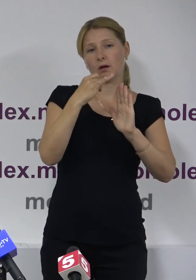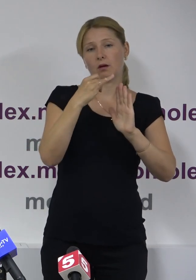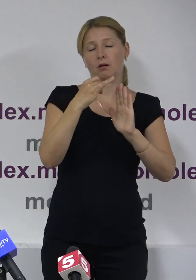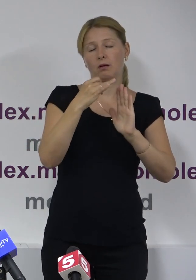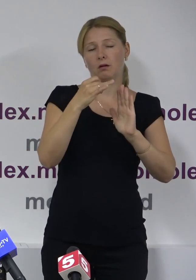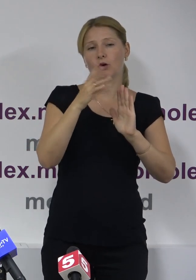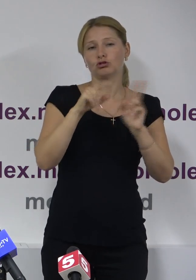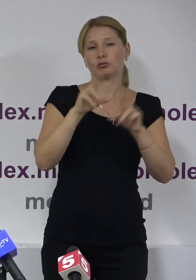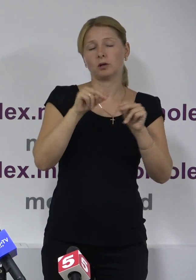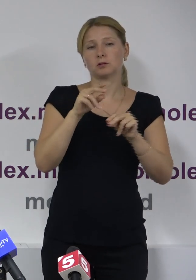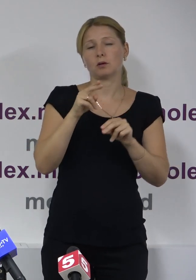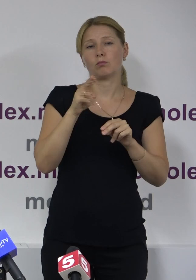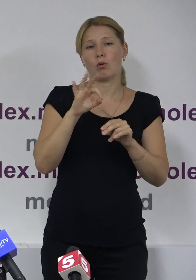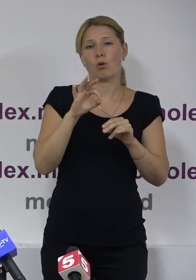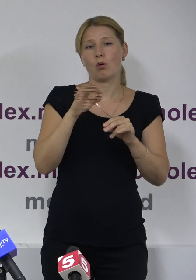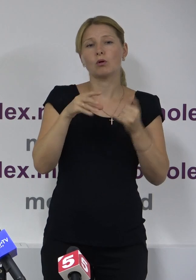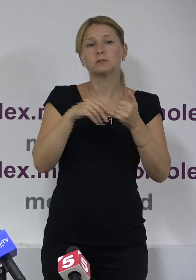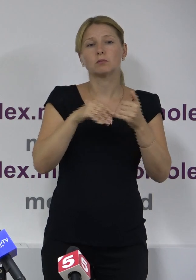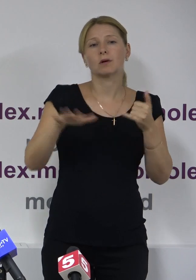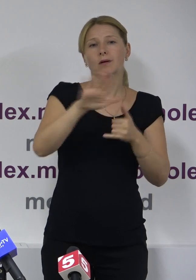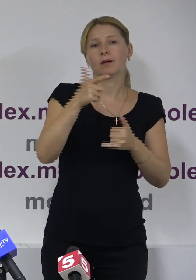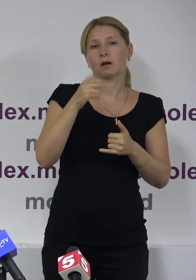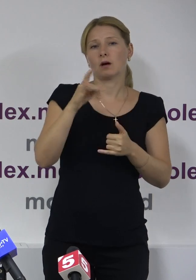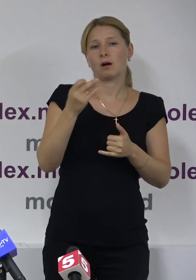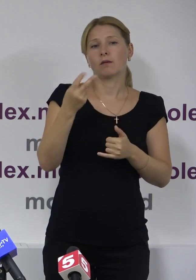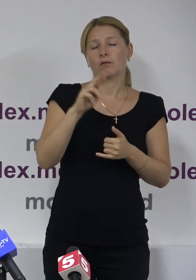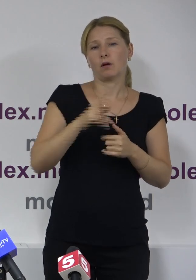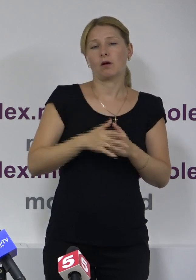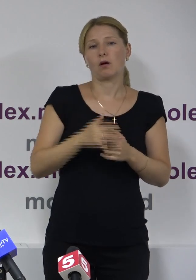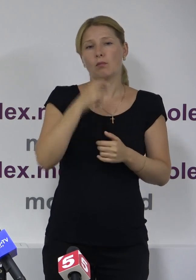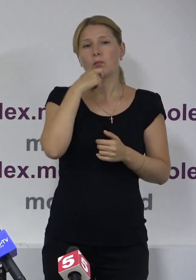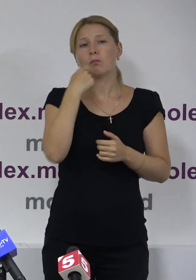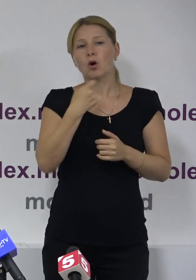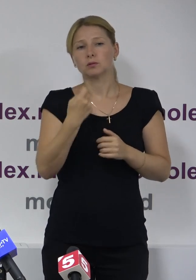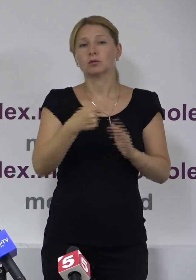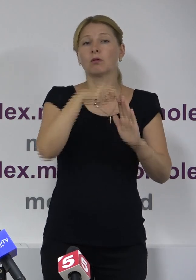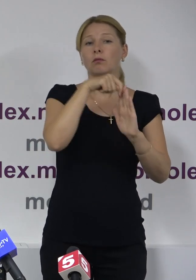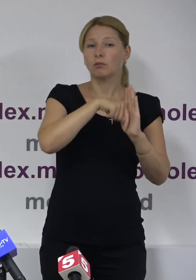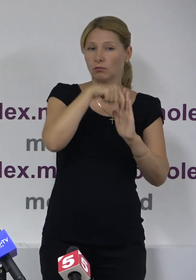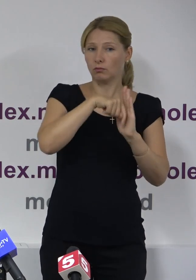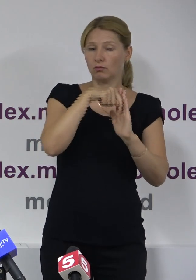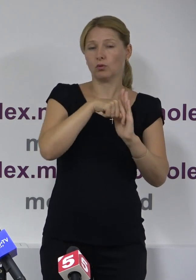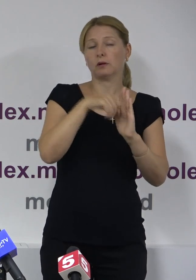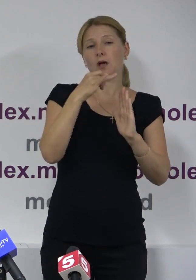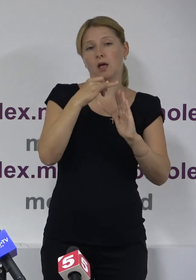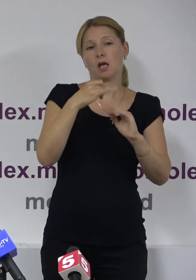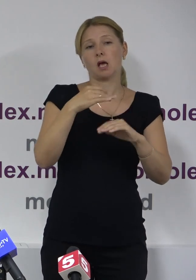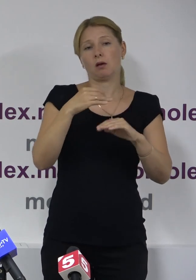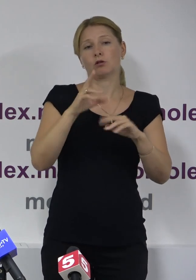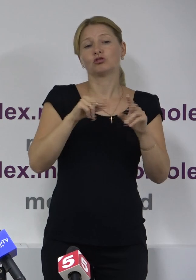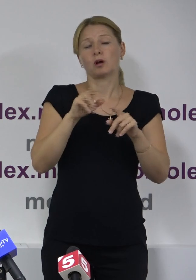geopolitică. Sub aspect al contextului politic intern, am